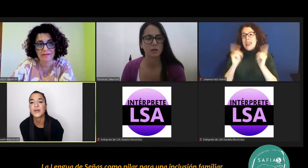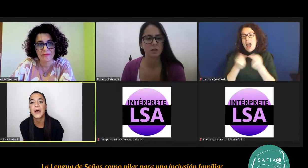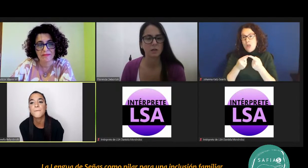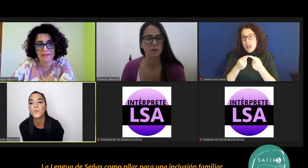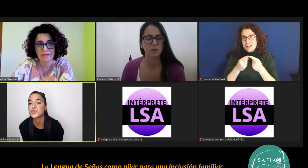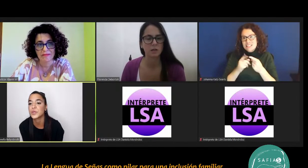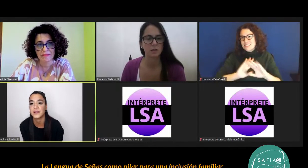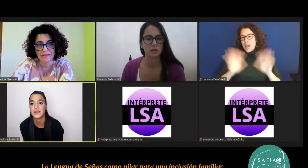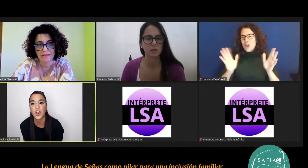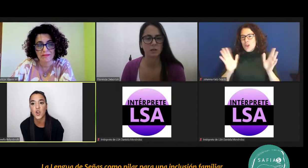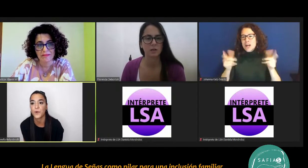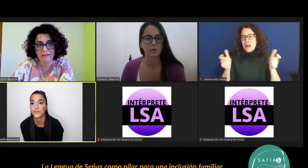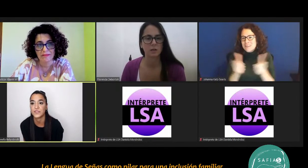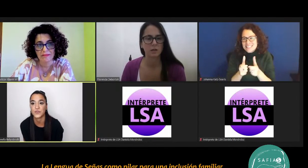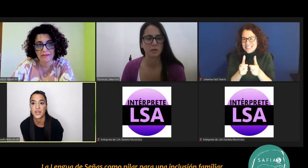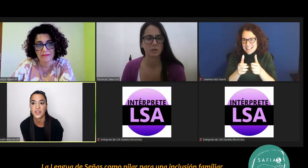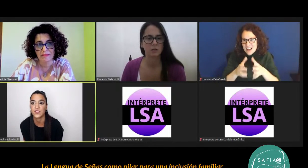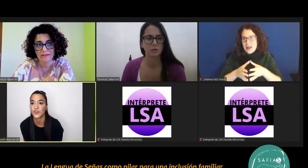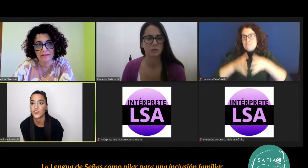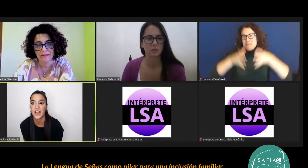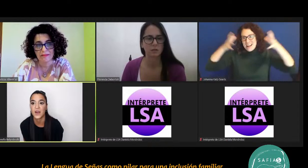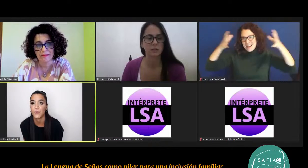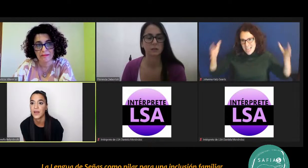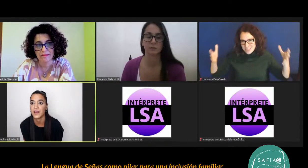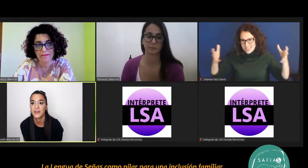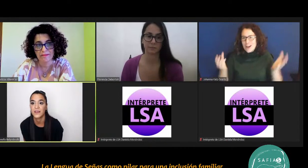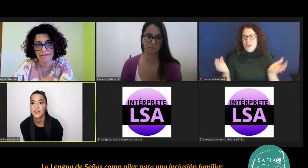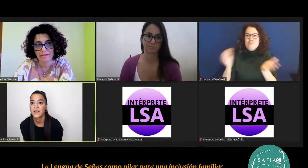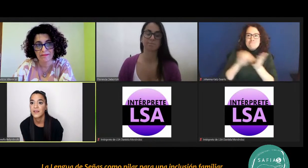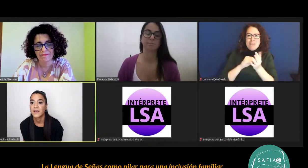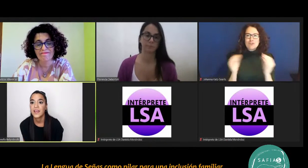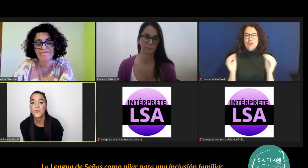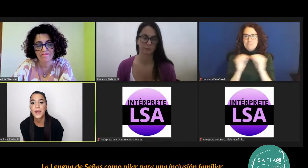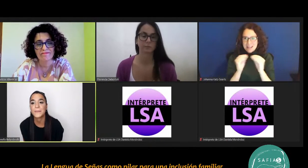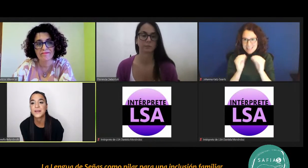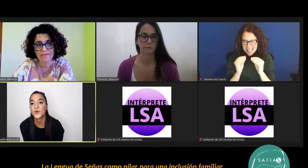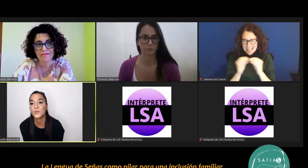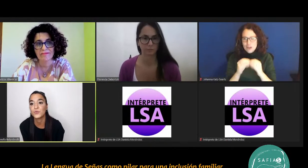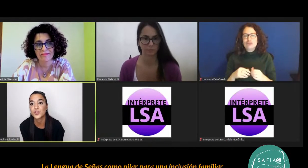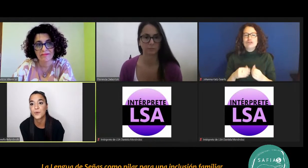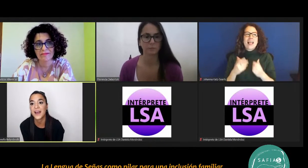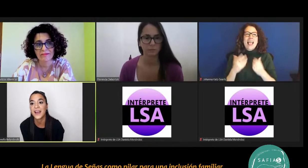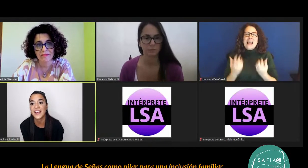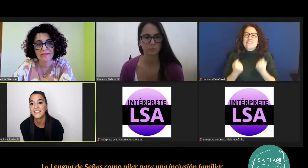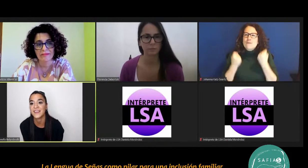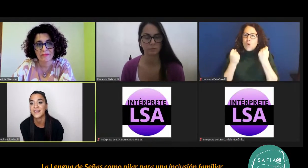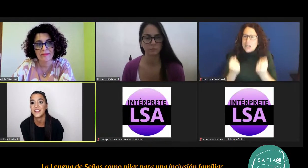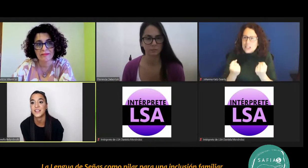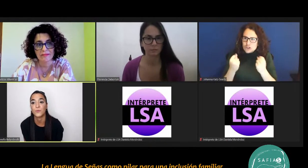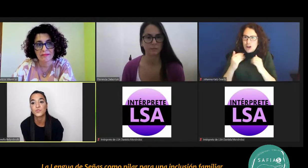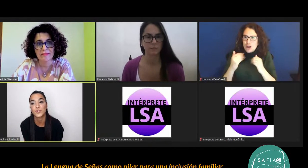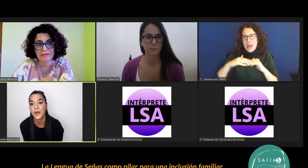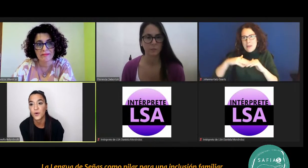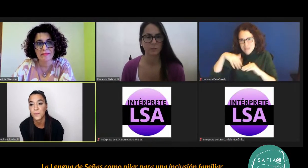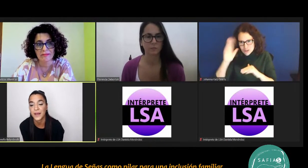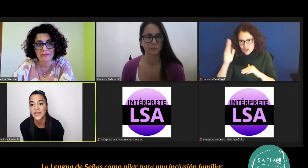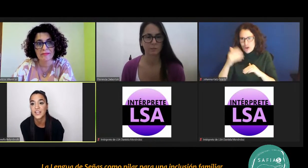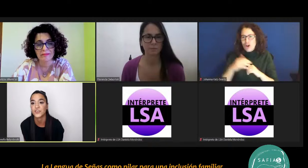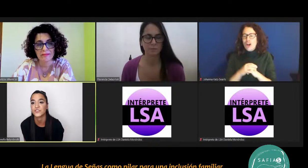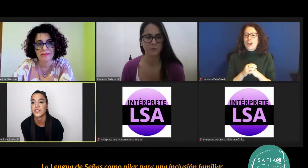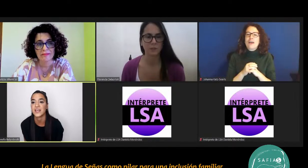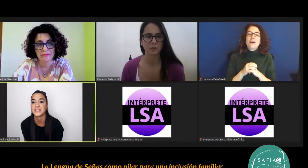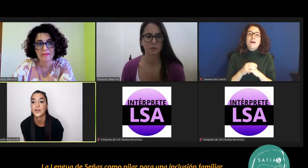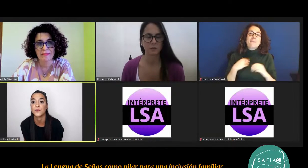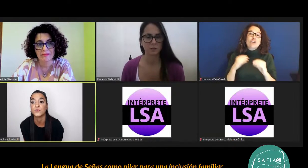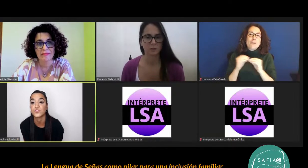Me costaba mucho entender a los profesores dentro del aula. Era un espacio mucho más grande, tenía mucho más